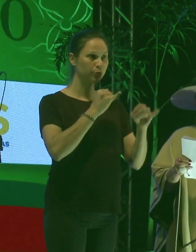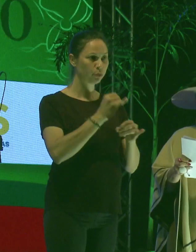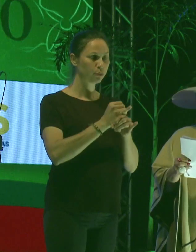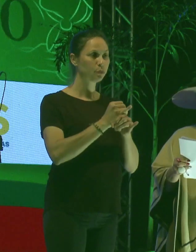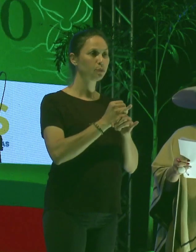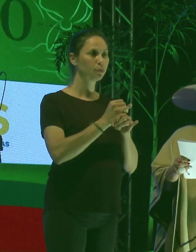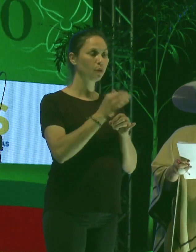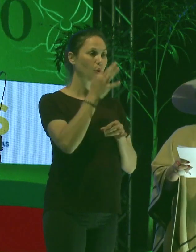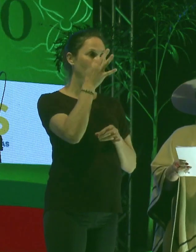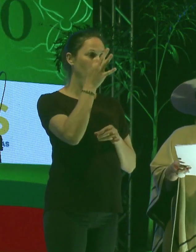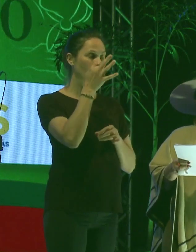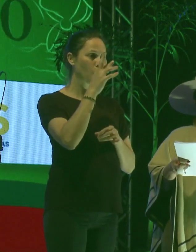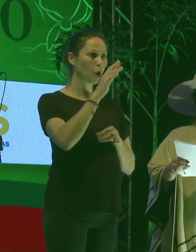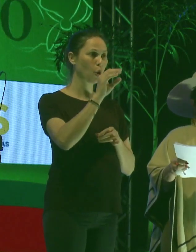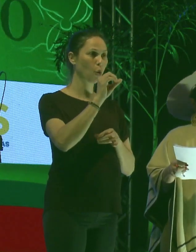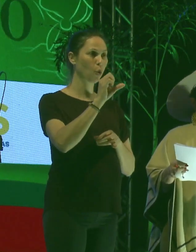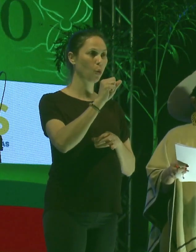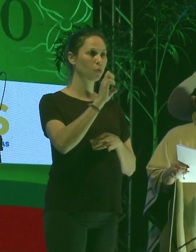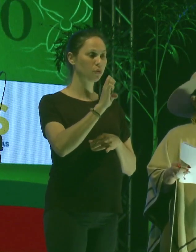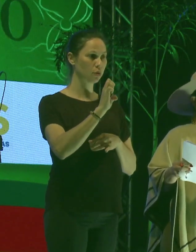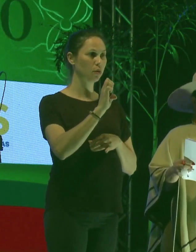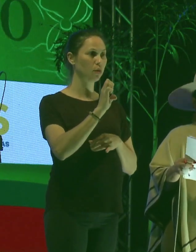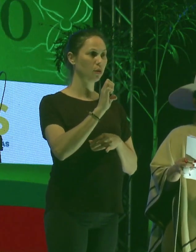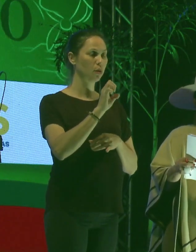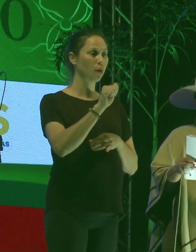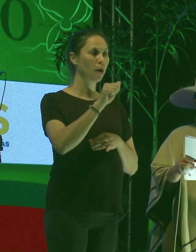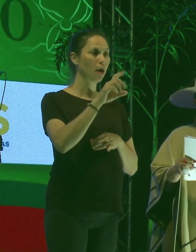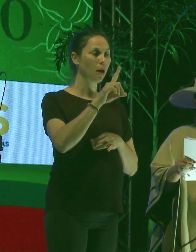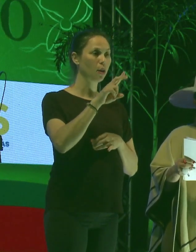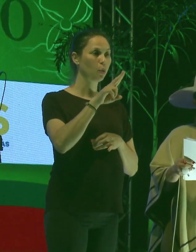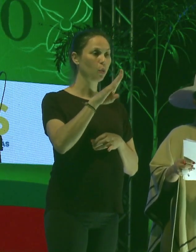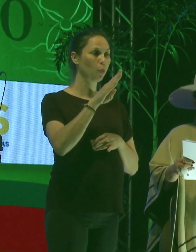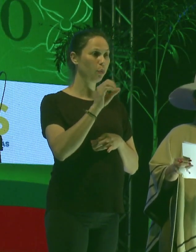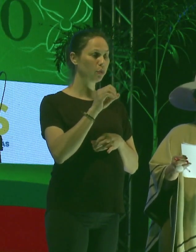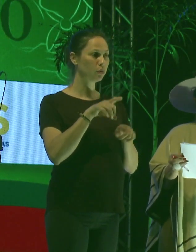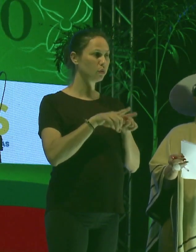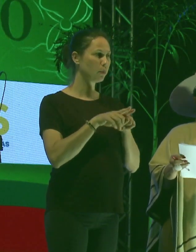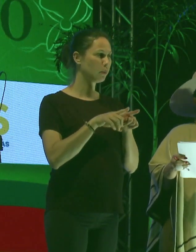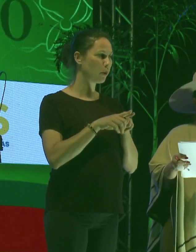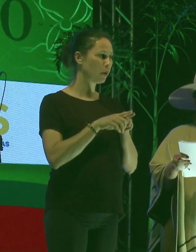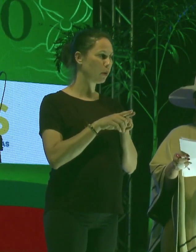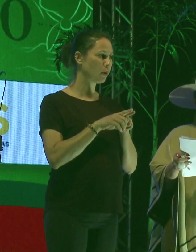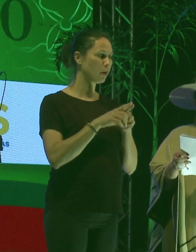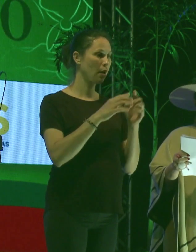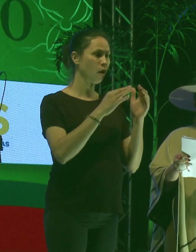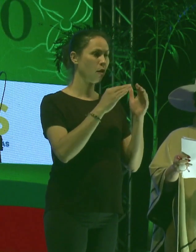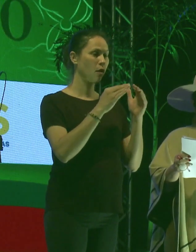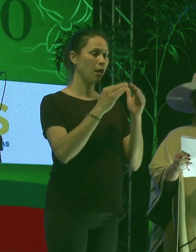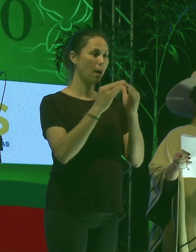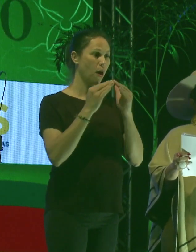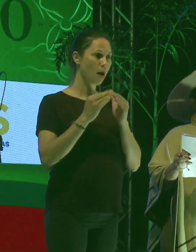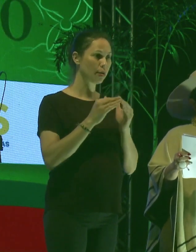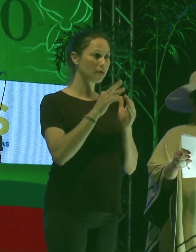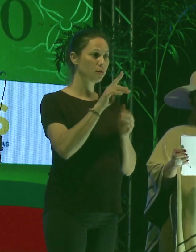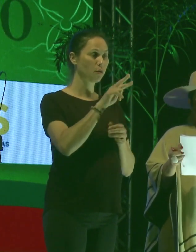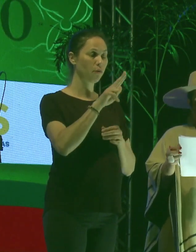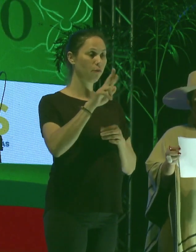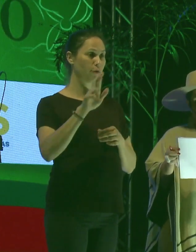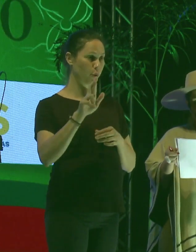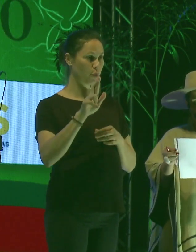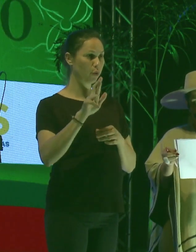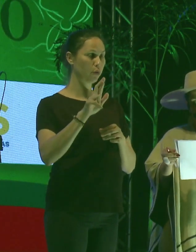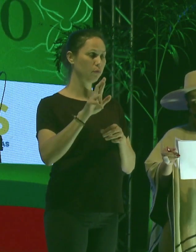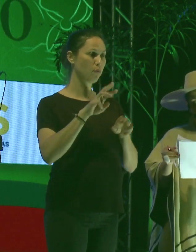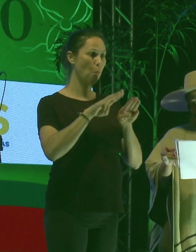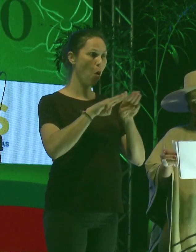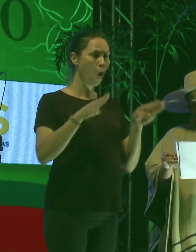Viveiro Roseflor. Adubos Videri. Atria Equipamentos. Casa Fir Móveis de Decor.